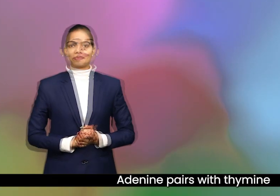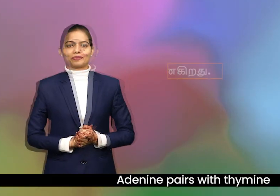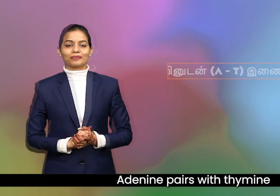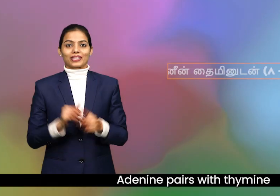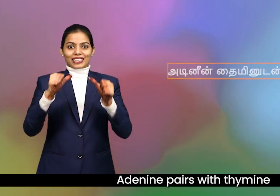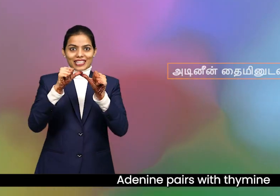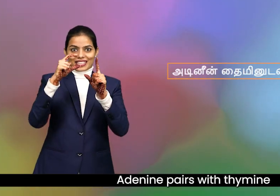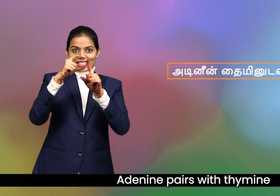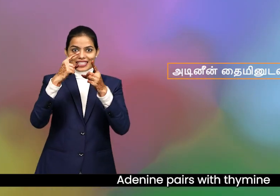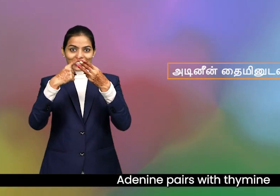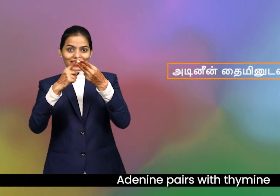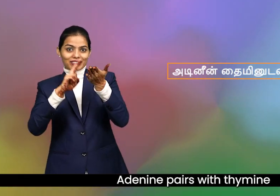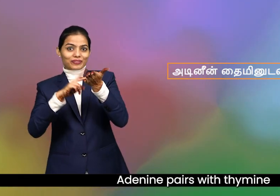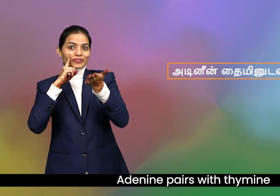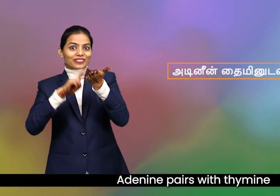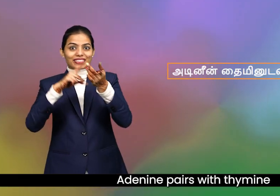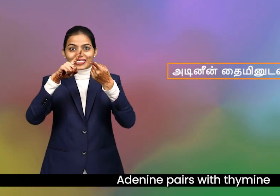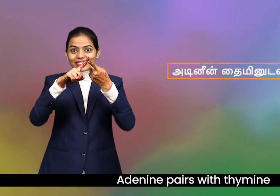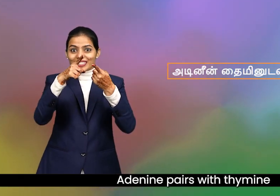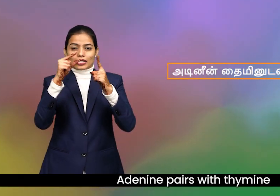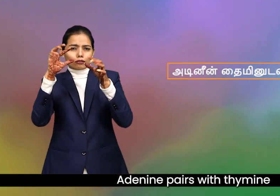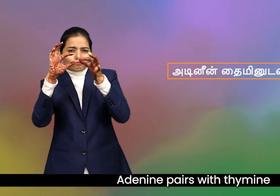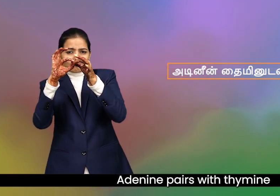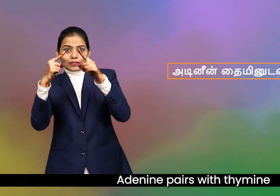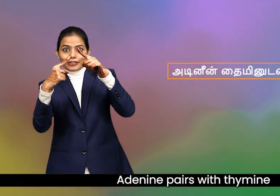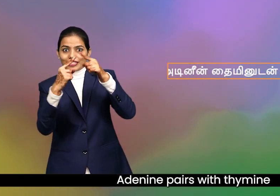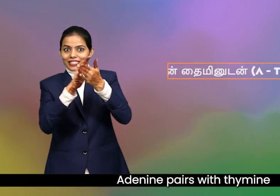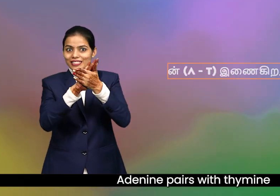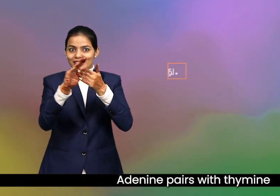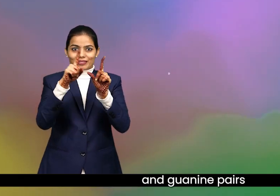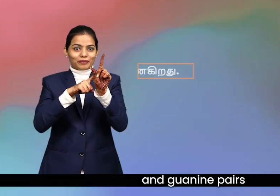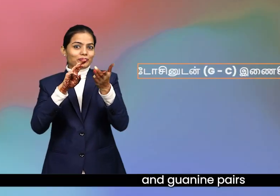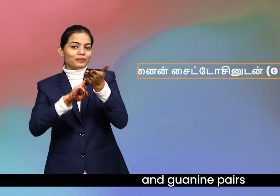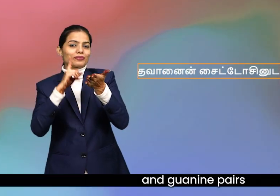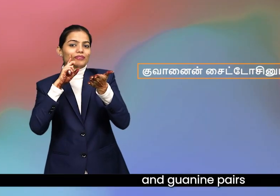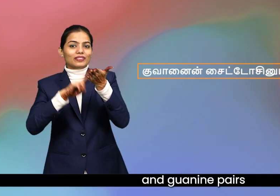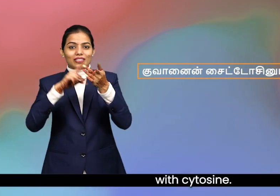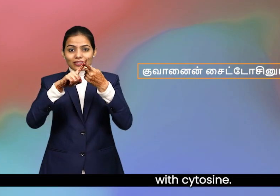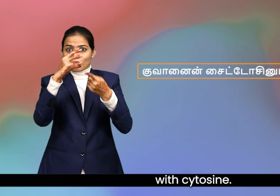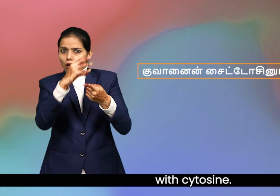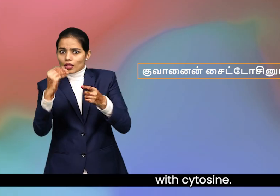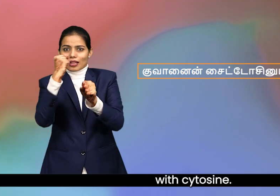adenine தைமினுடன் pairs with அடினைன் thiamine ஜோடிகளும் மற்றும் and guanine pairs சைட்டோசினுடன் with குவானின் cytosine.